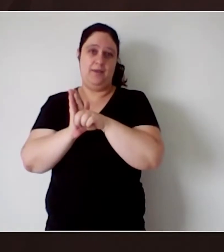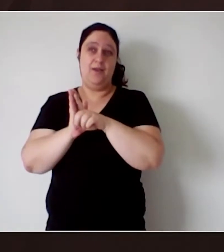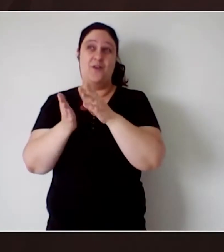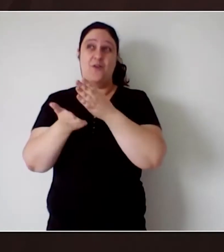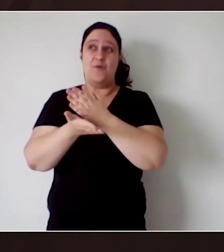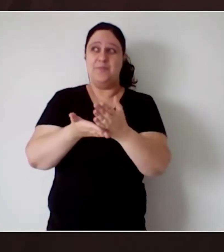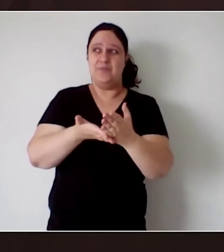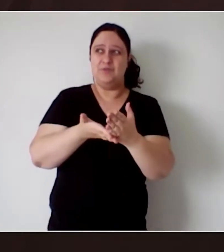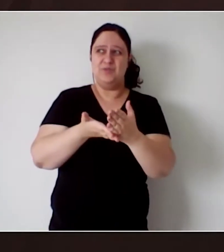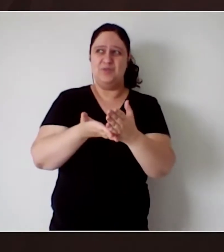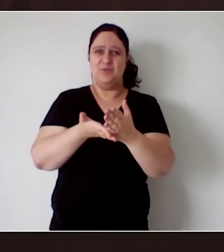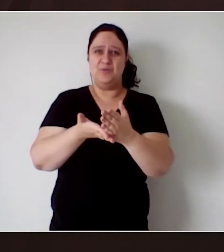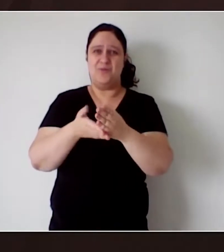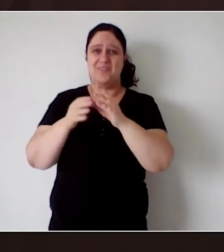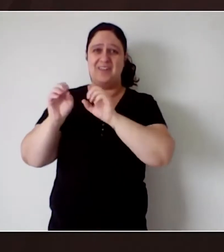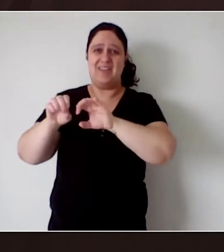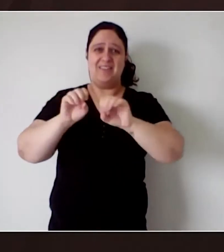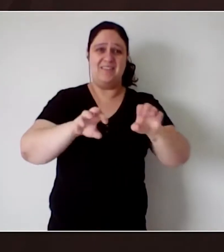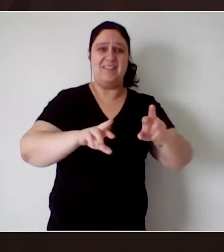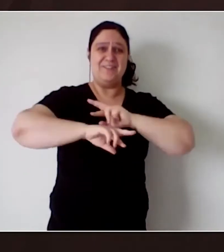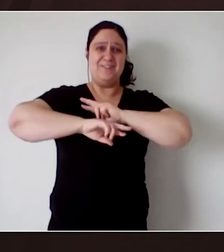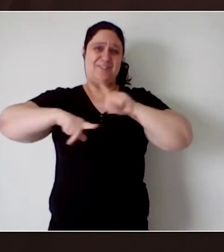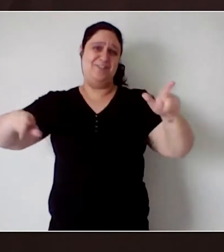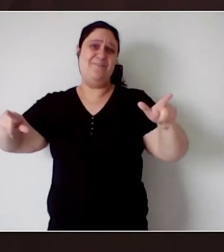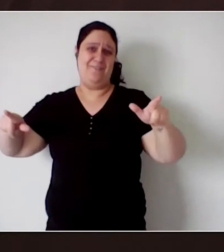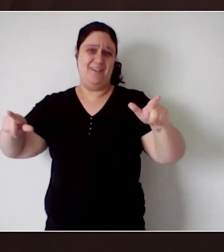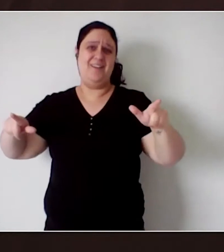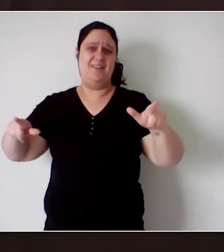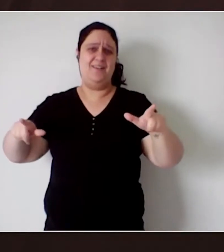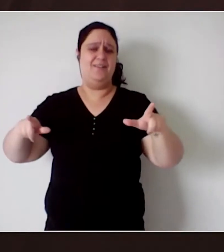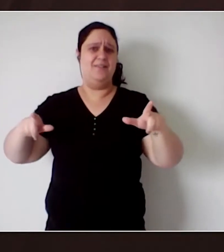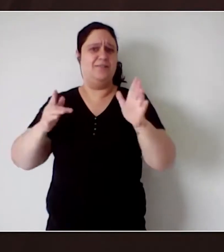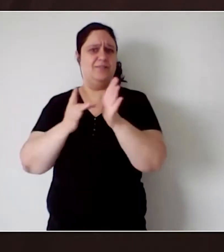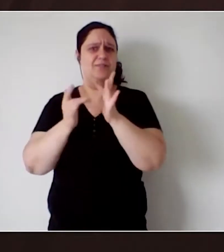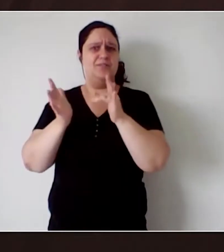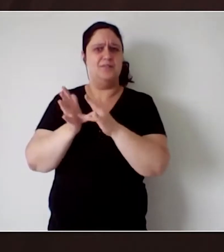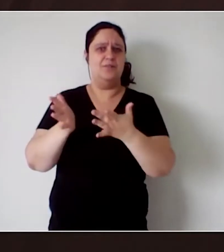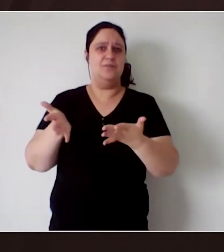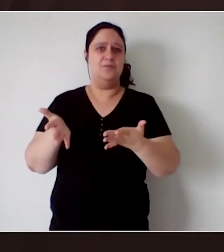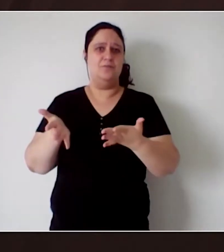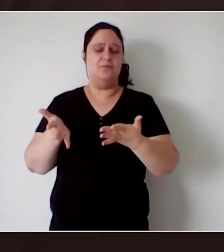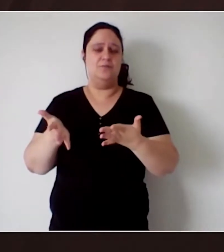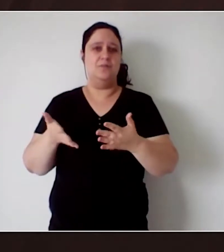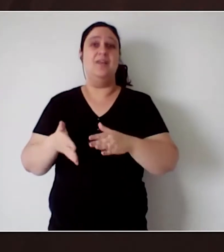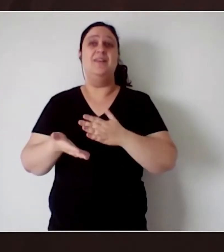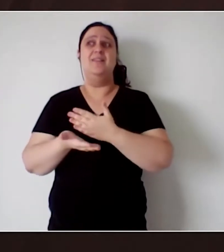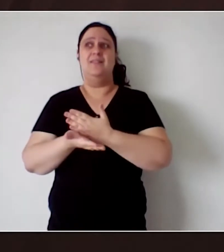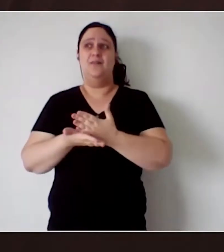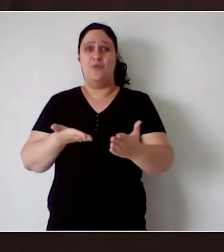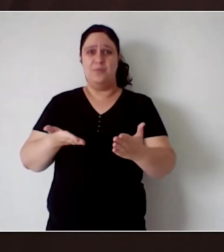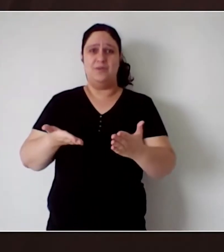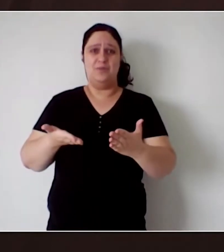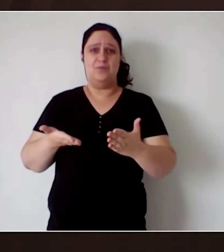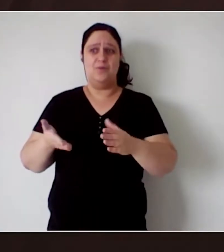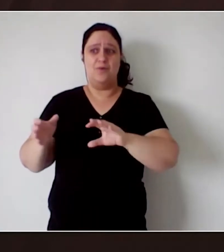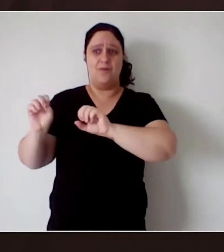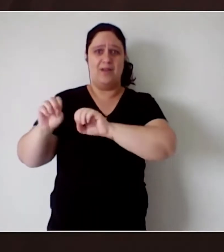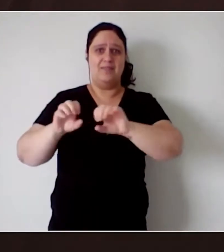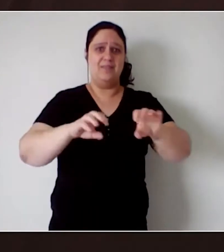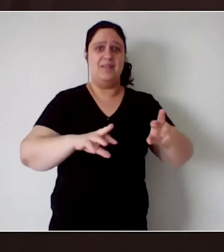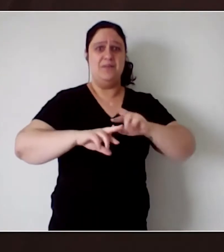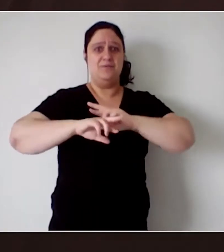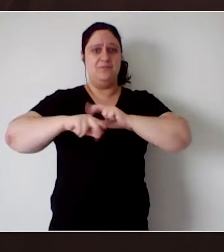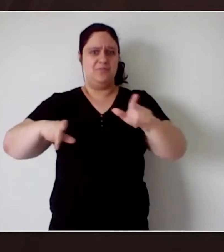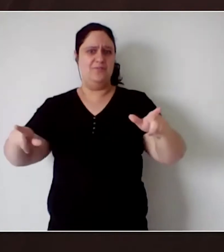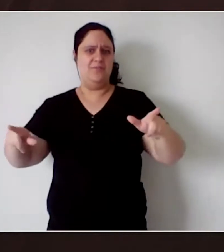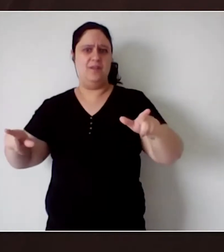igreja receberia somente de uma única fonte de ensinamento, o ensinamento dos apóstolos. Mas agora já